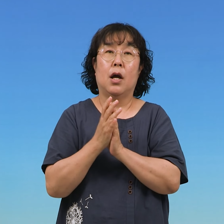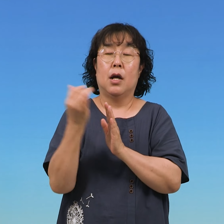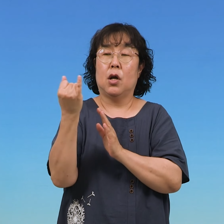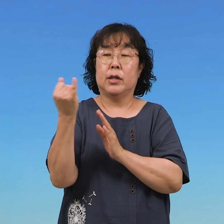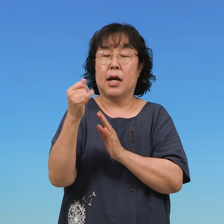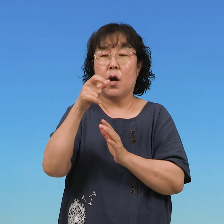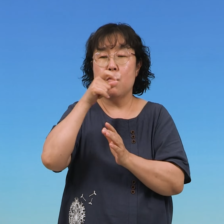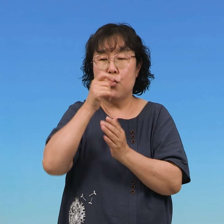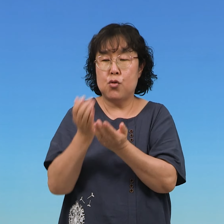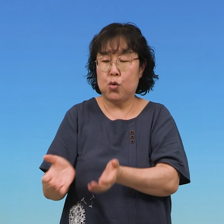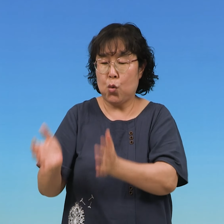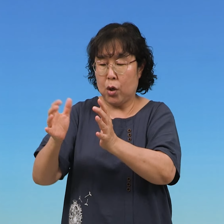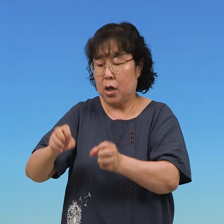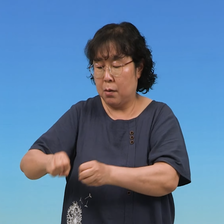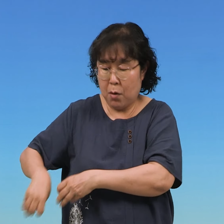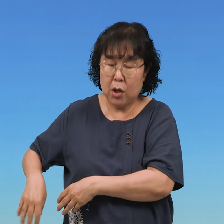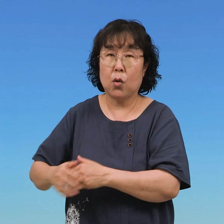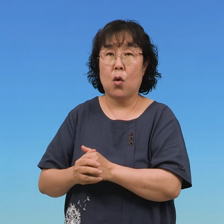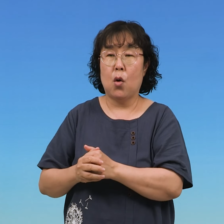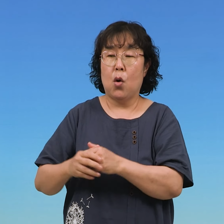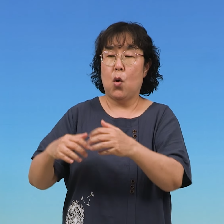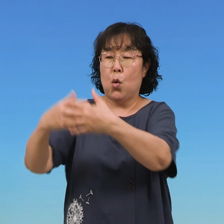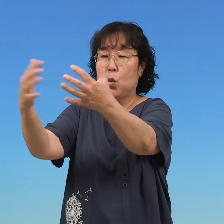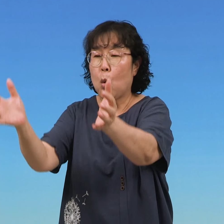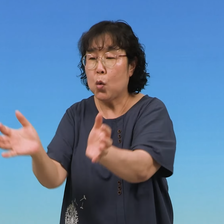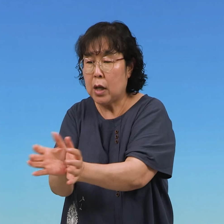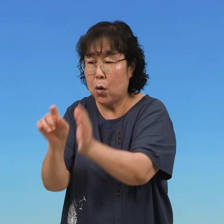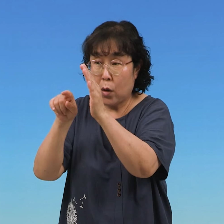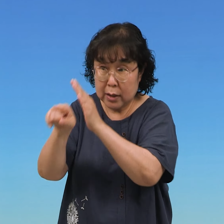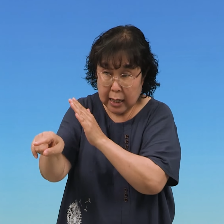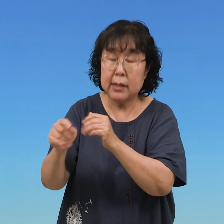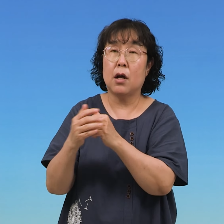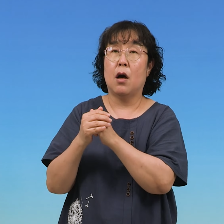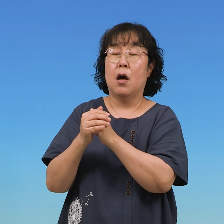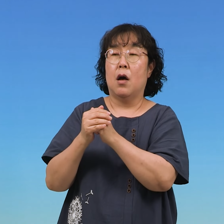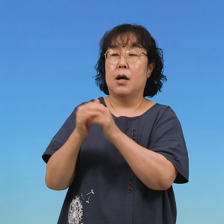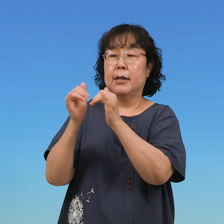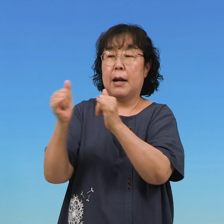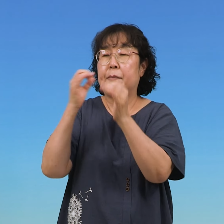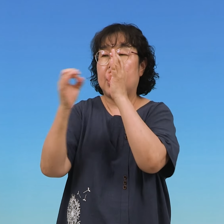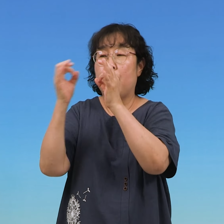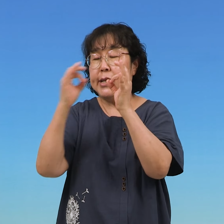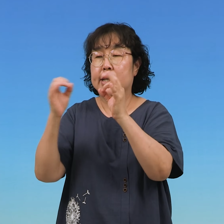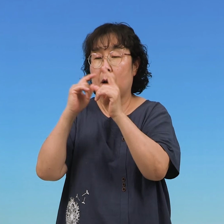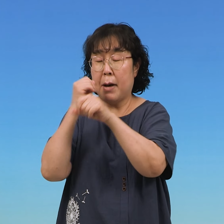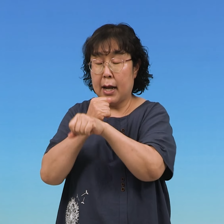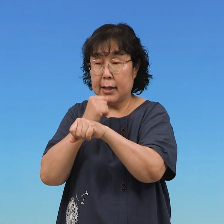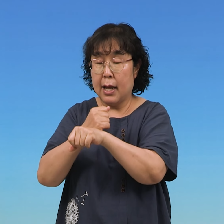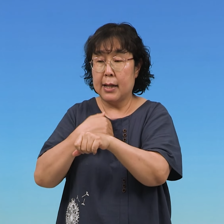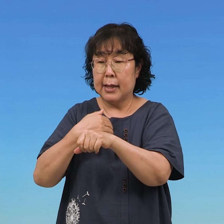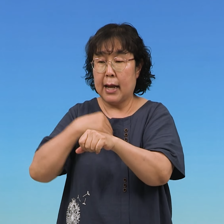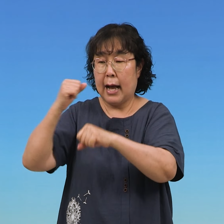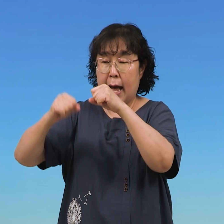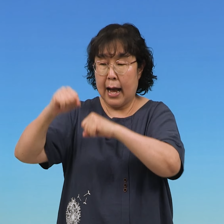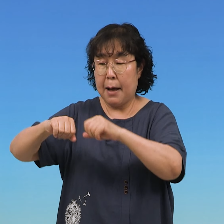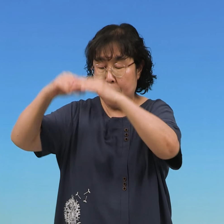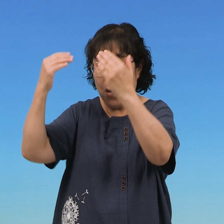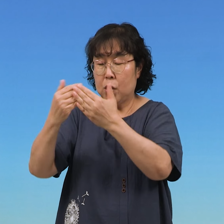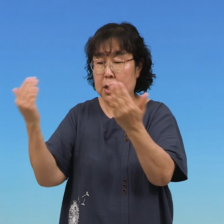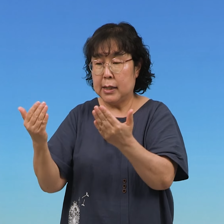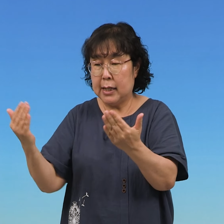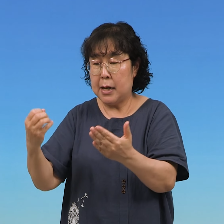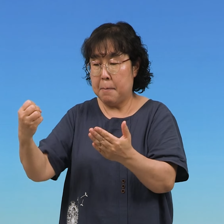28절 여자가 물동이를 버려두고 동네로 들어가서 사람들에게 이르되 내가 행한 모든 일을 내게 말한 사람을 와서